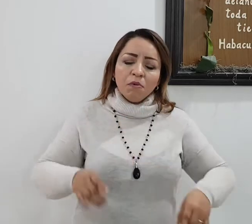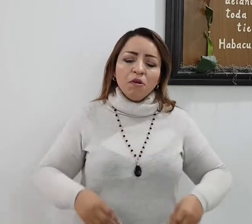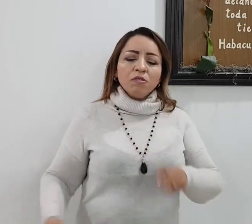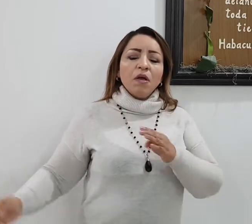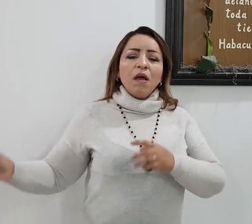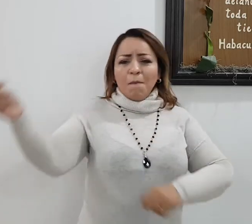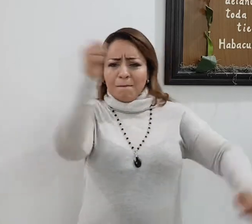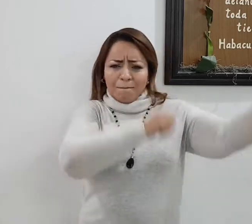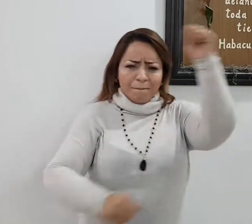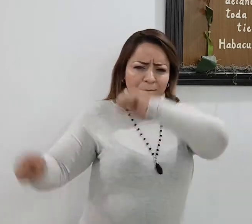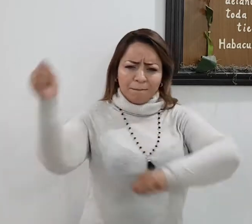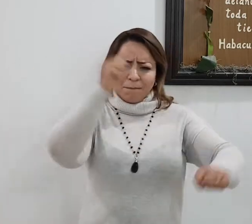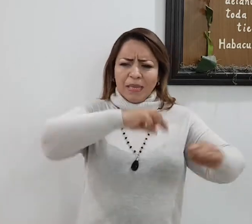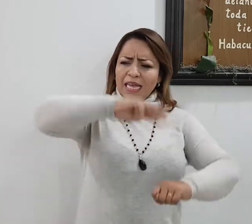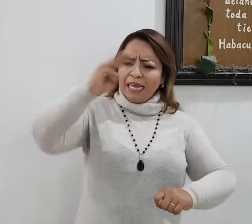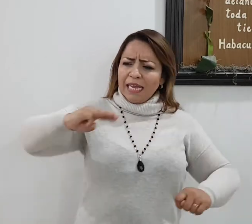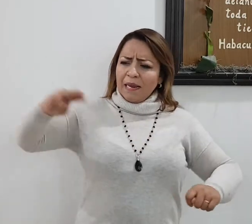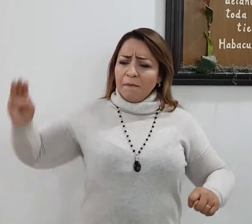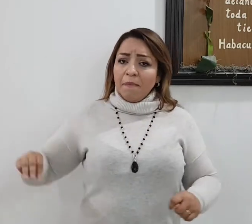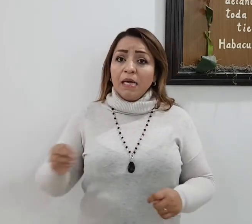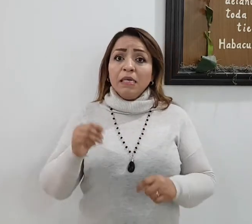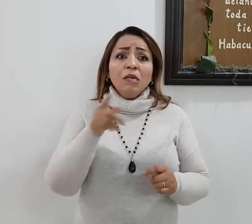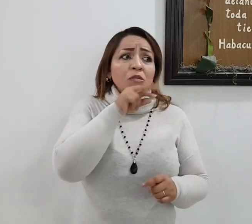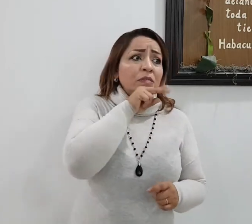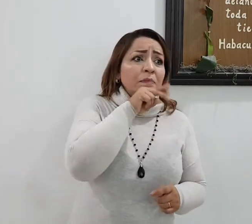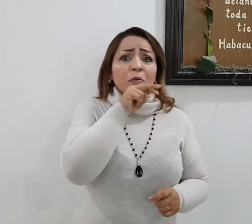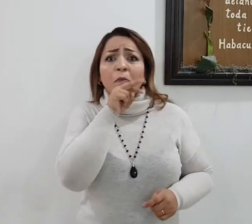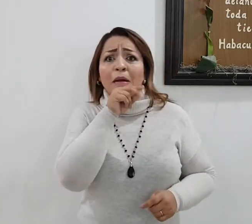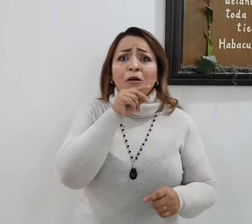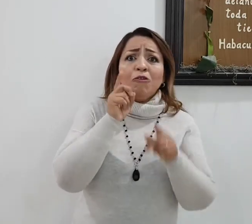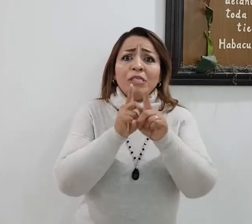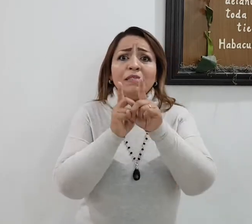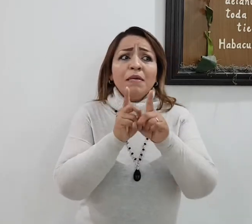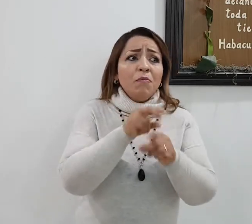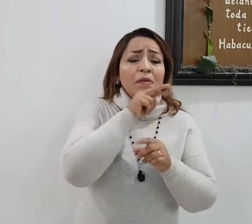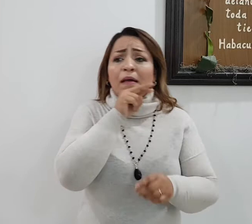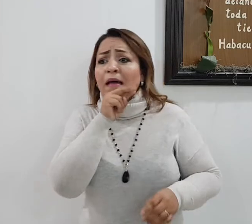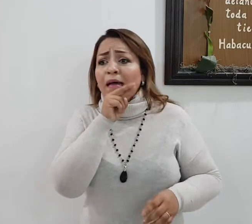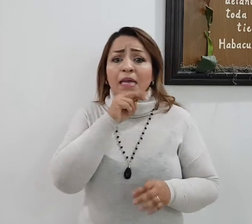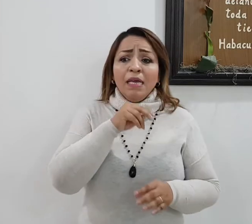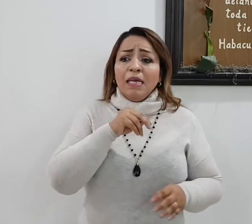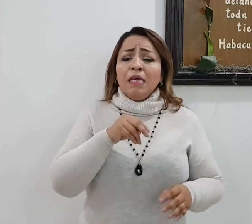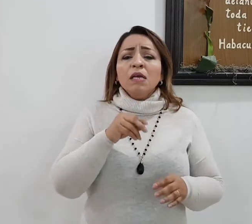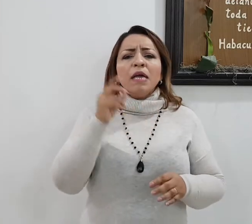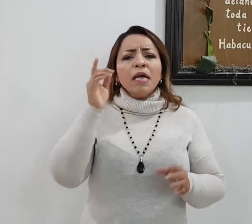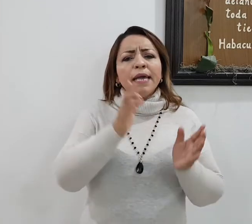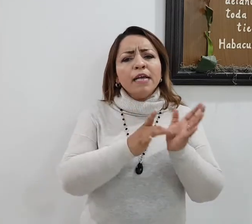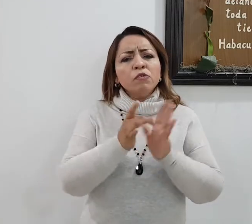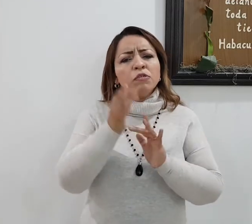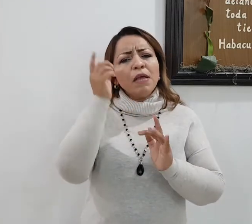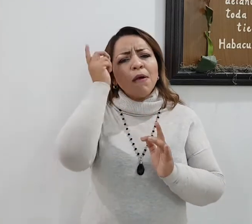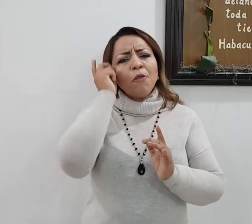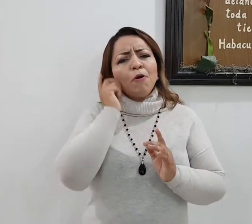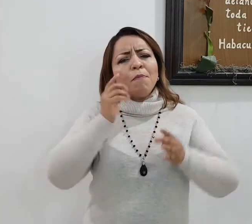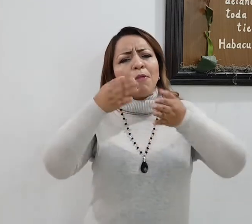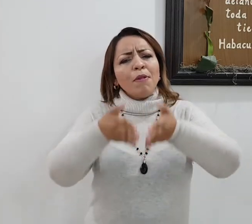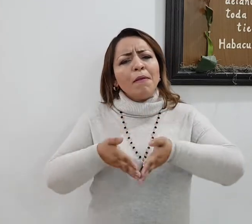que perecemos. Y entonces Jesús se levanta, reprende al viento, al mar, y se hace una grande bonanza,